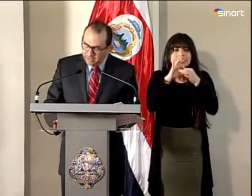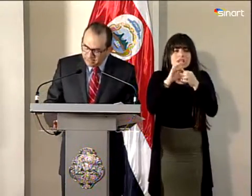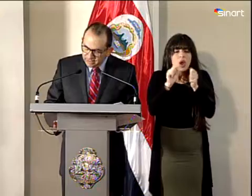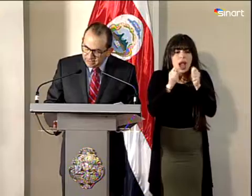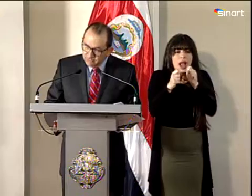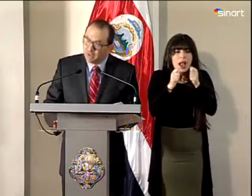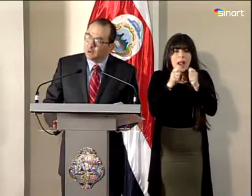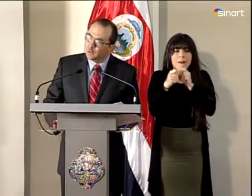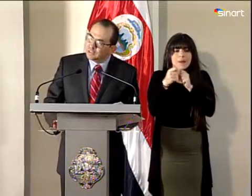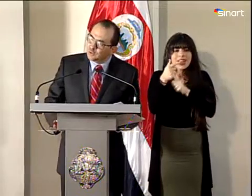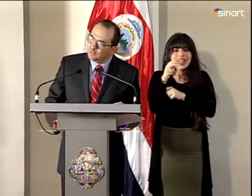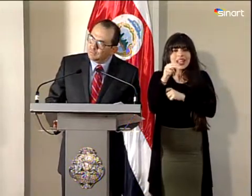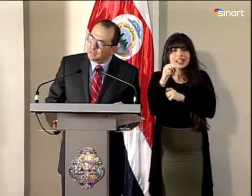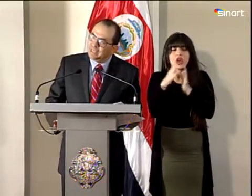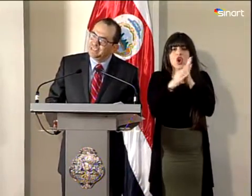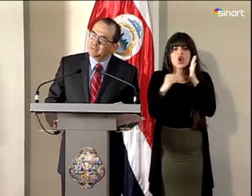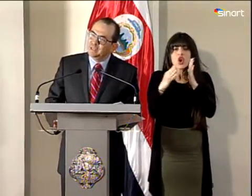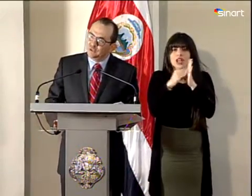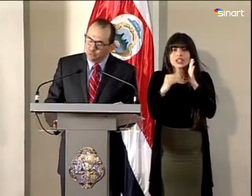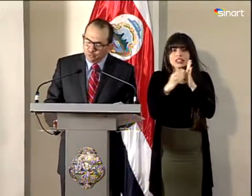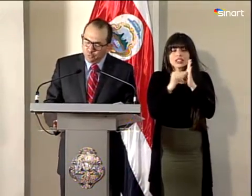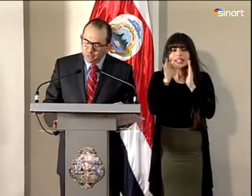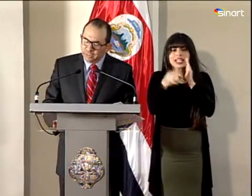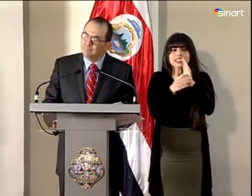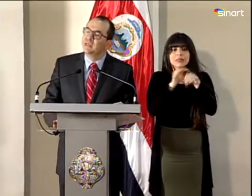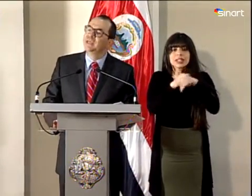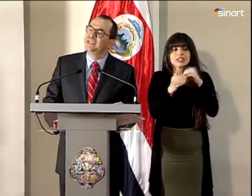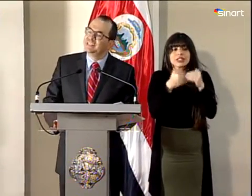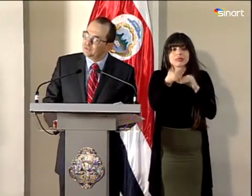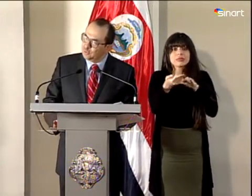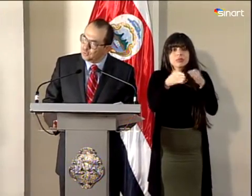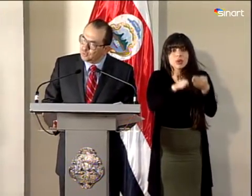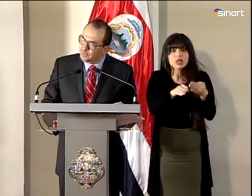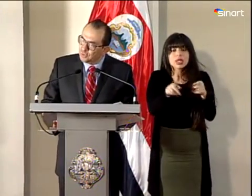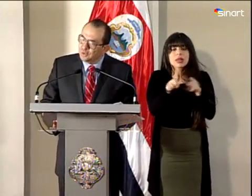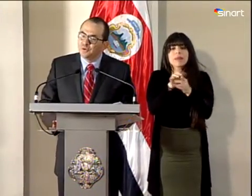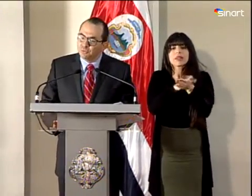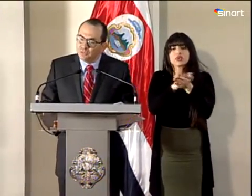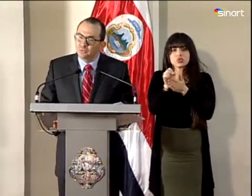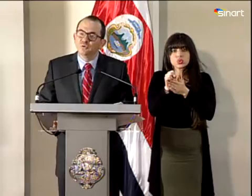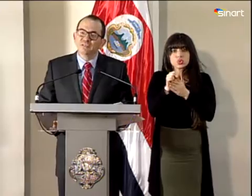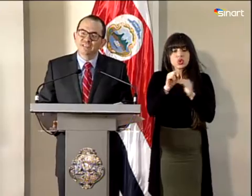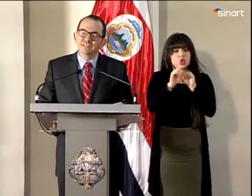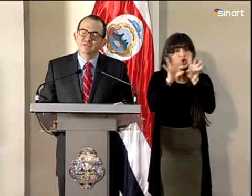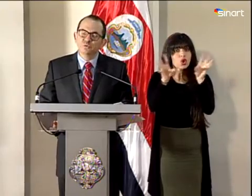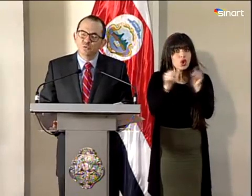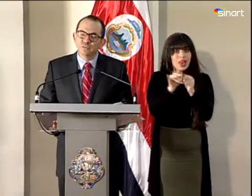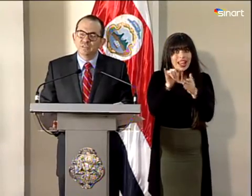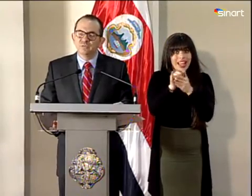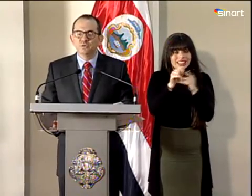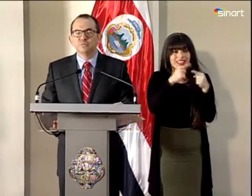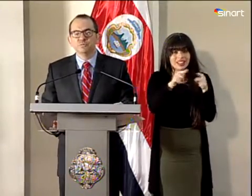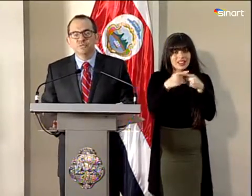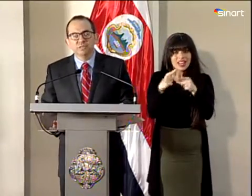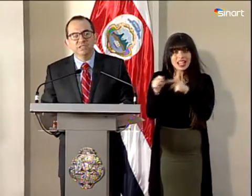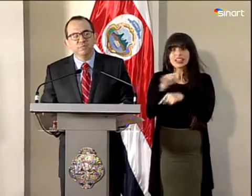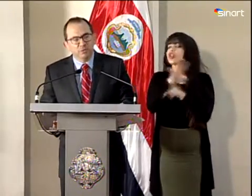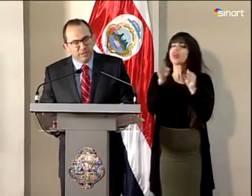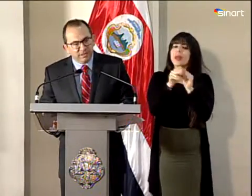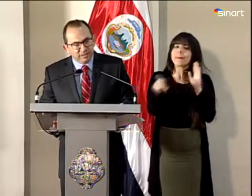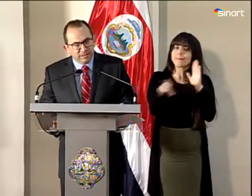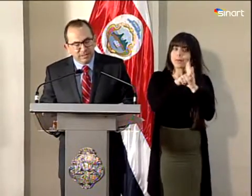alteración genética, clonación, inseminación post-mortem y destrucción. Repito, todas estas conductas son